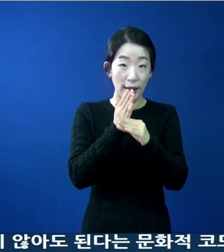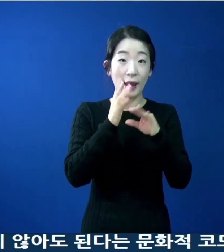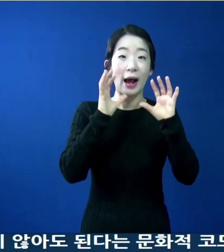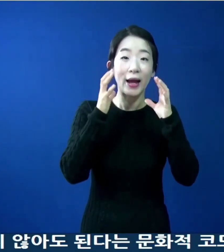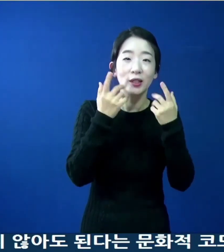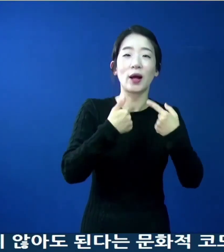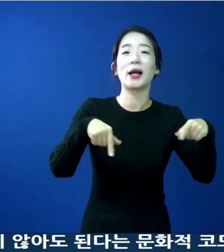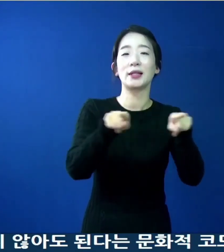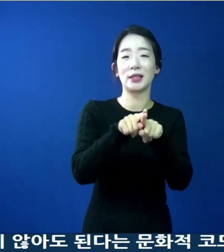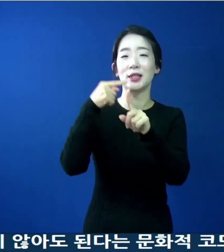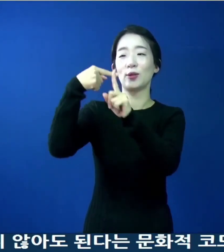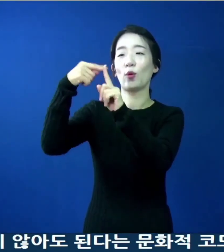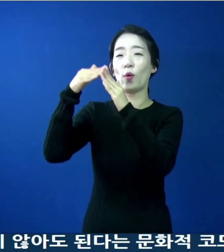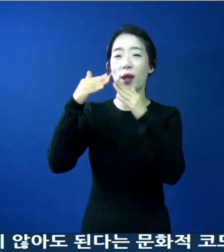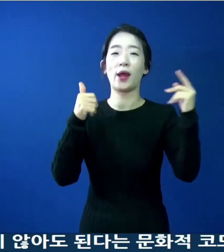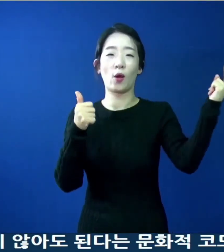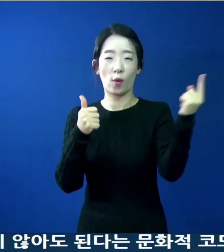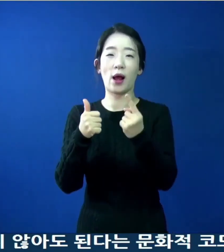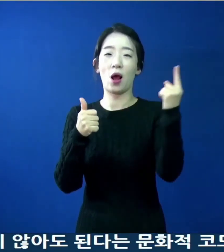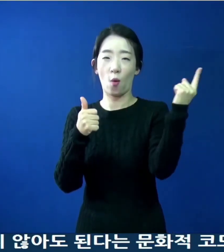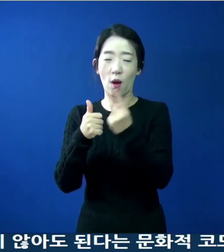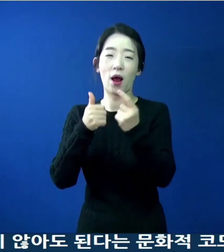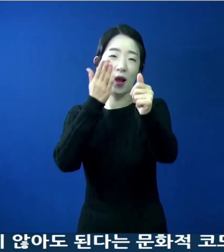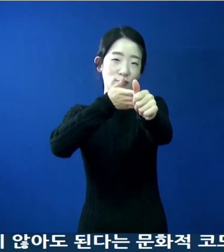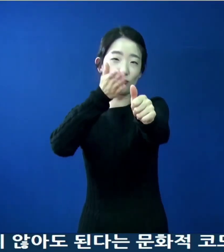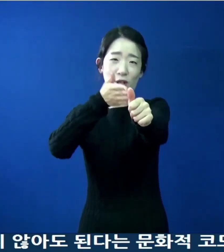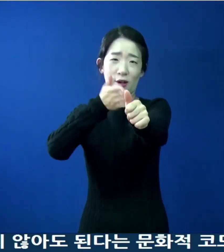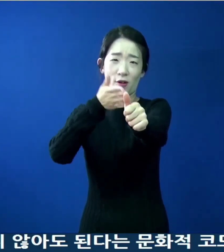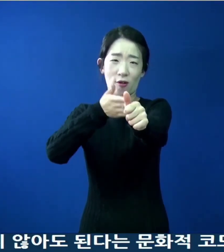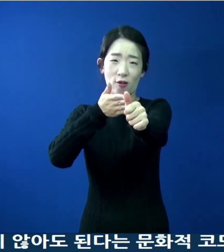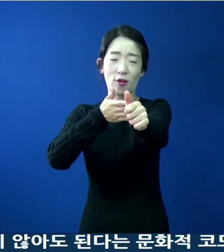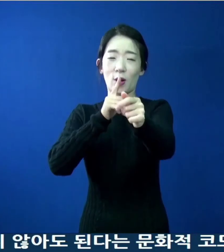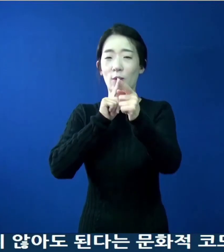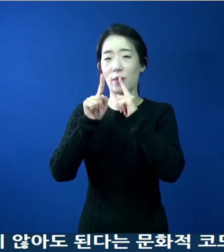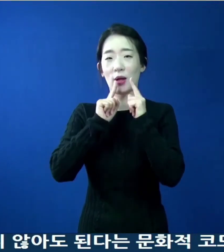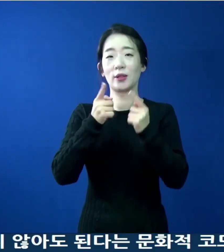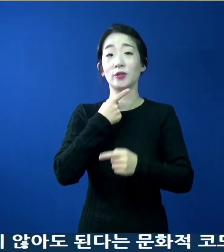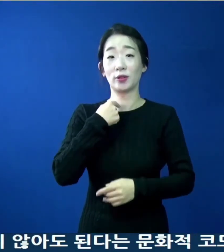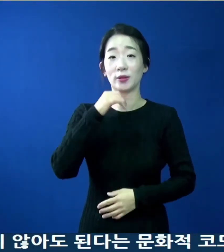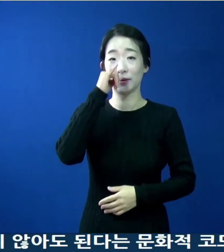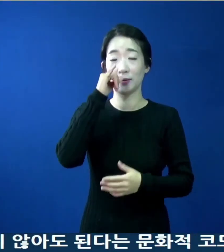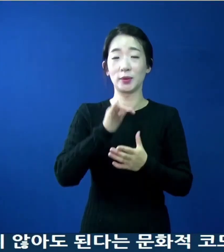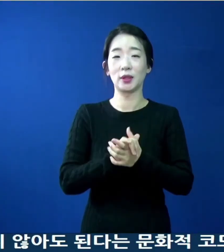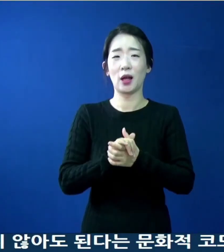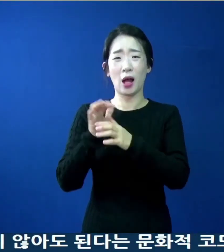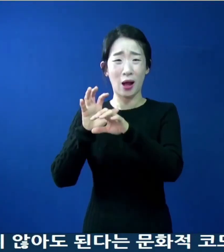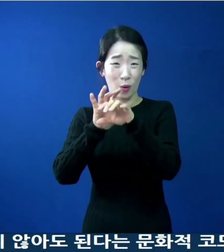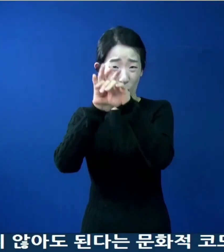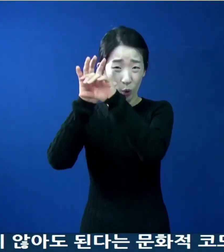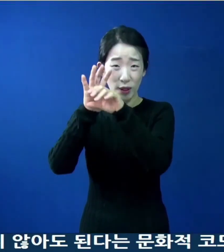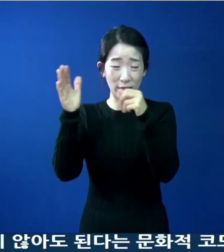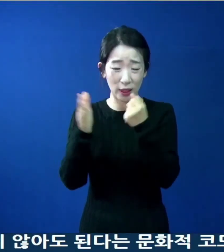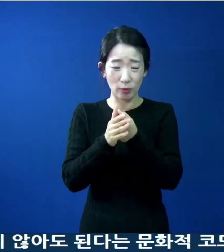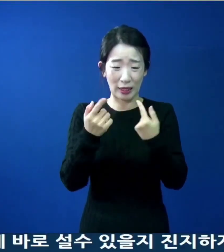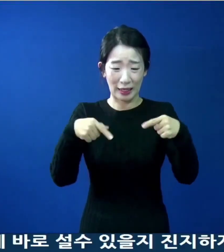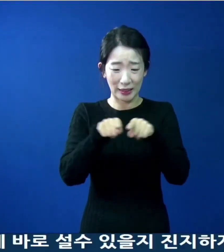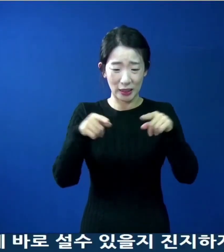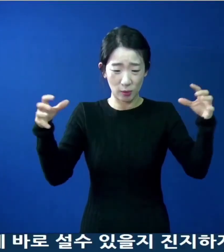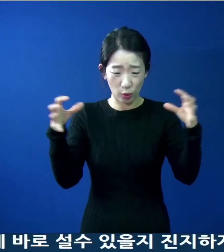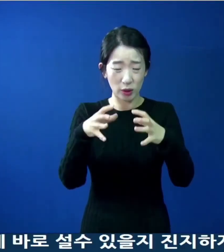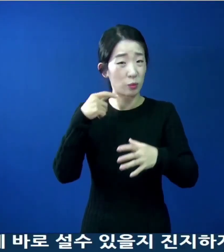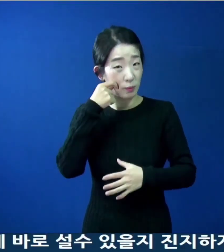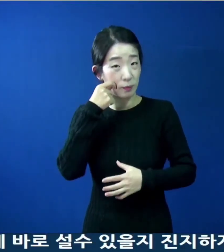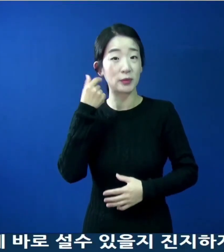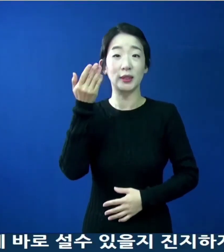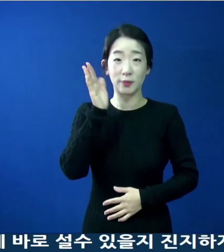드리더라도 교회 한 바퀴 좀 둘러보고 가시고, 이게 우리 교회야. 이 코로나 때문에 지금은 같이 모여서 예배 드릴 수